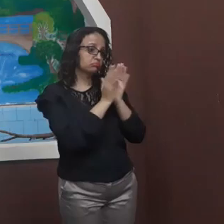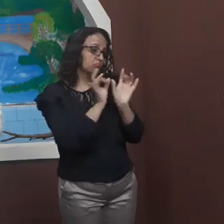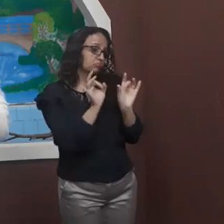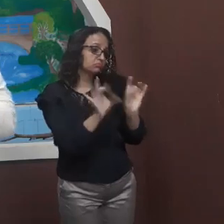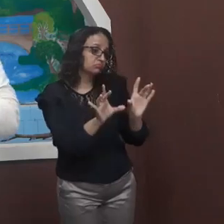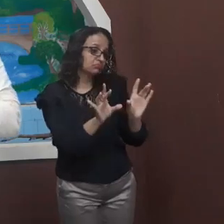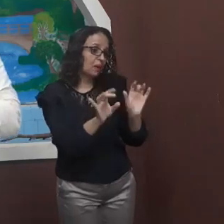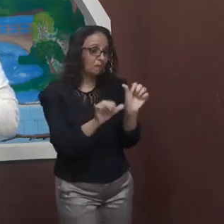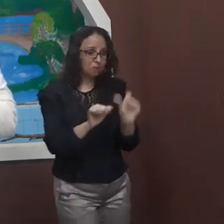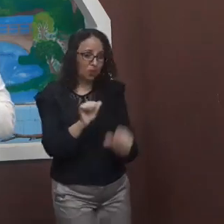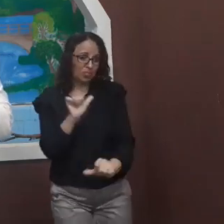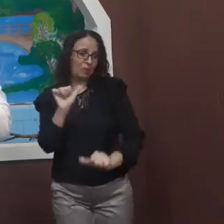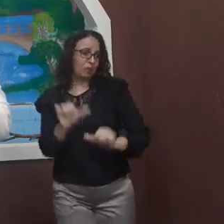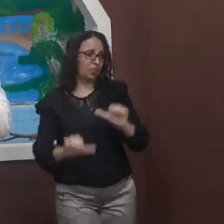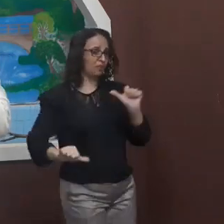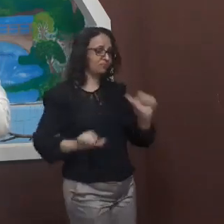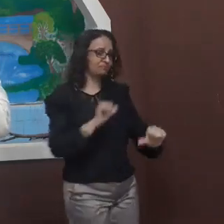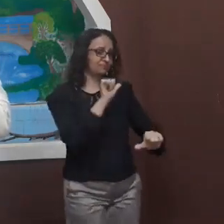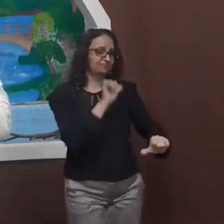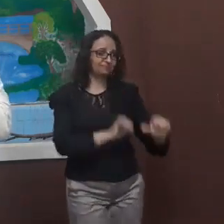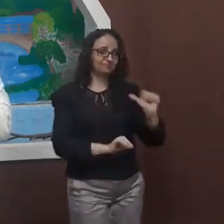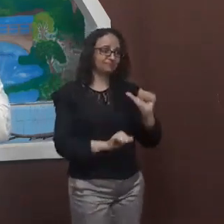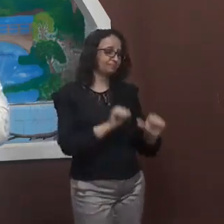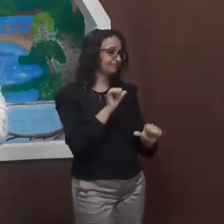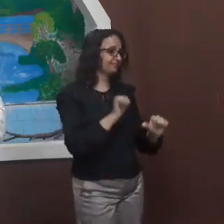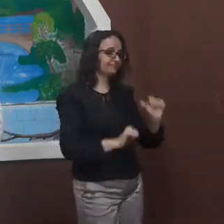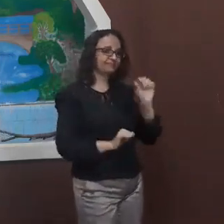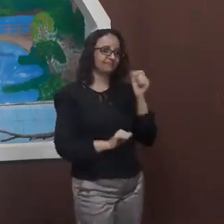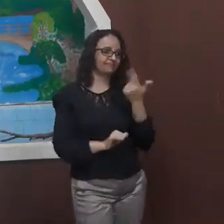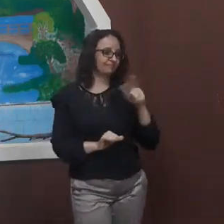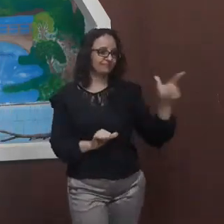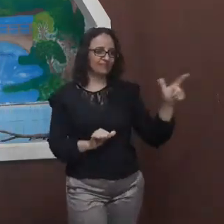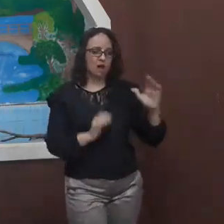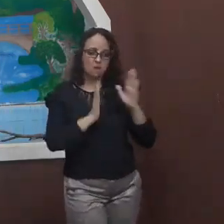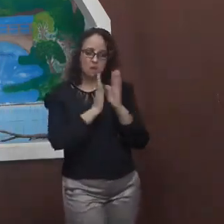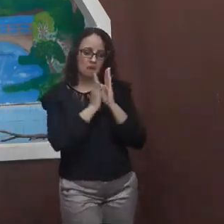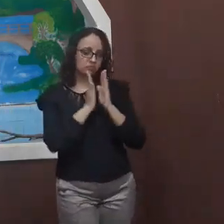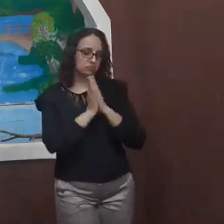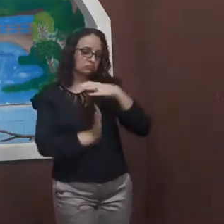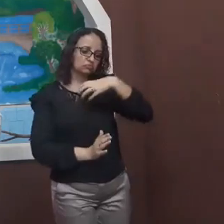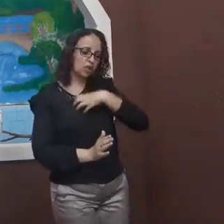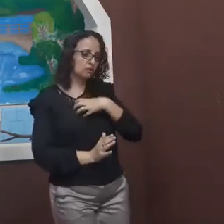Não tem outro jeito. Oração é oração.